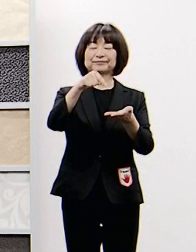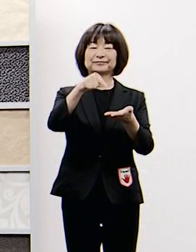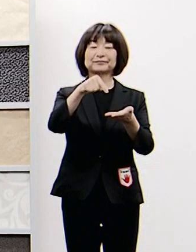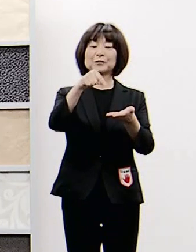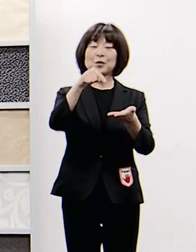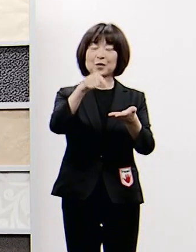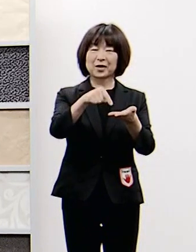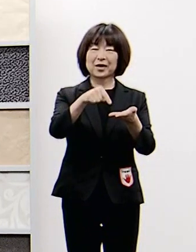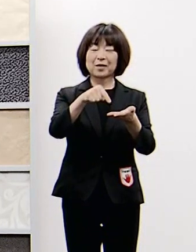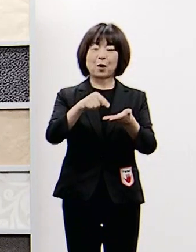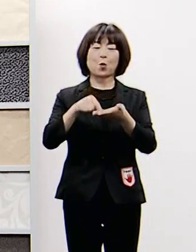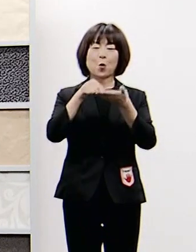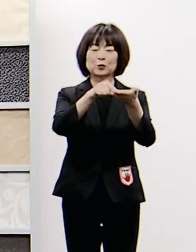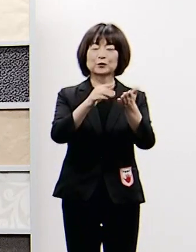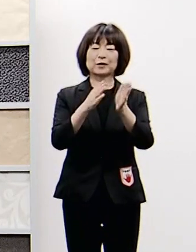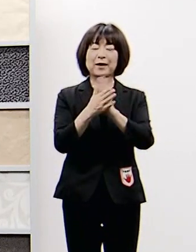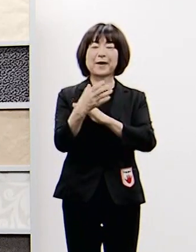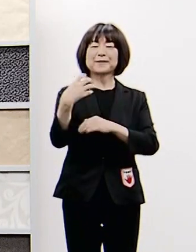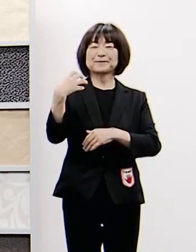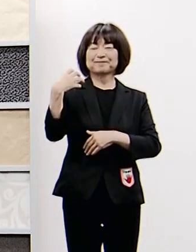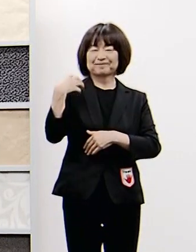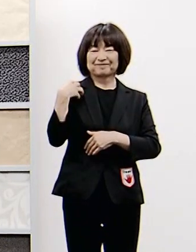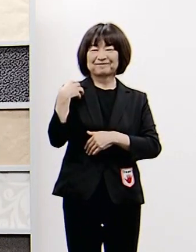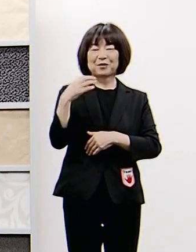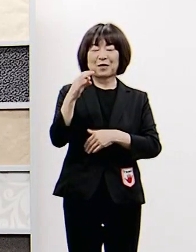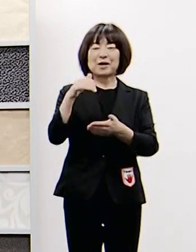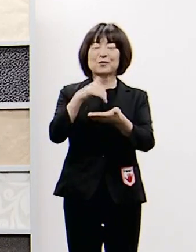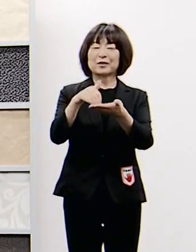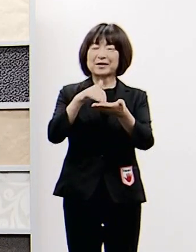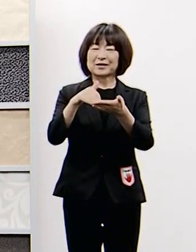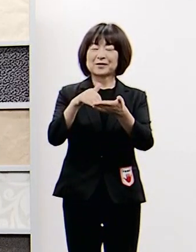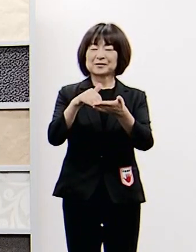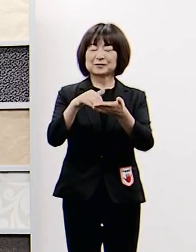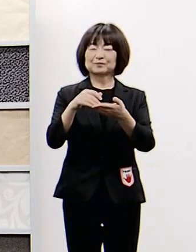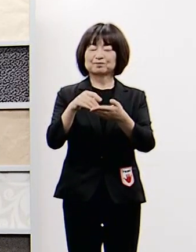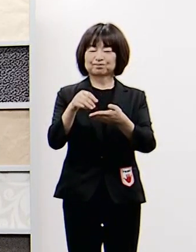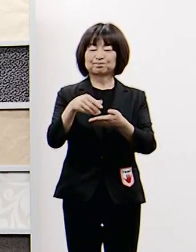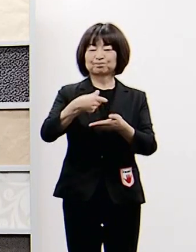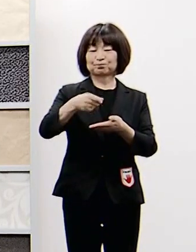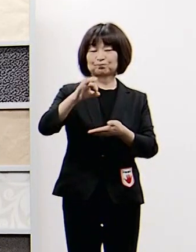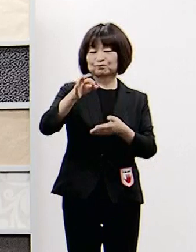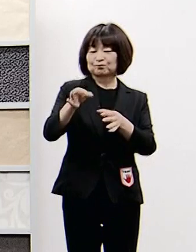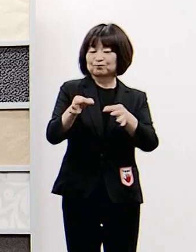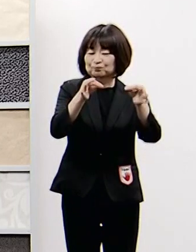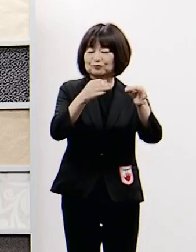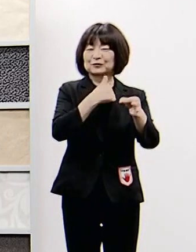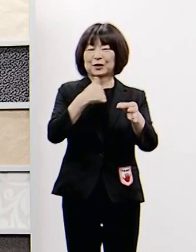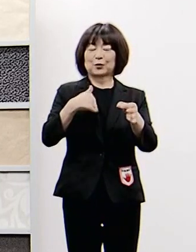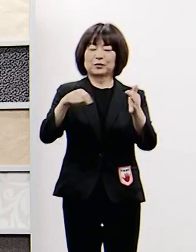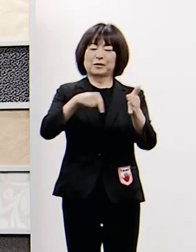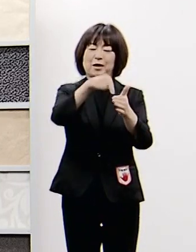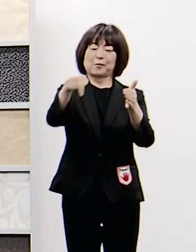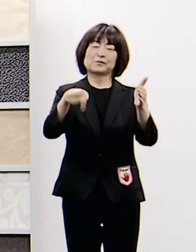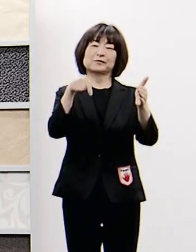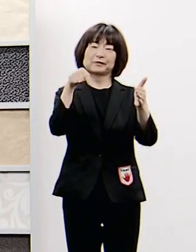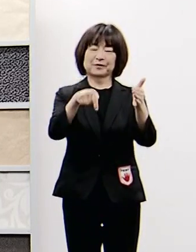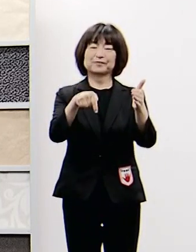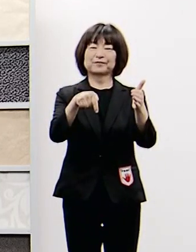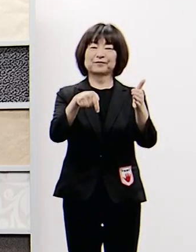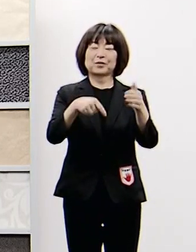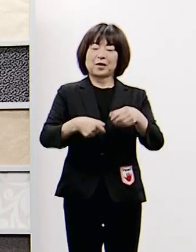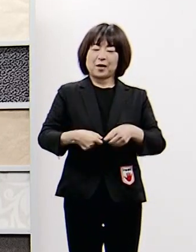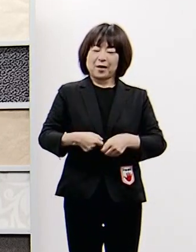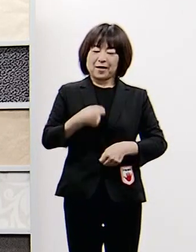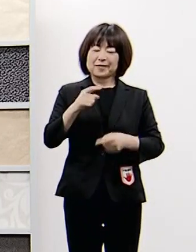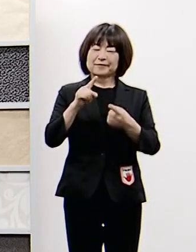帰属すべきものこういうですねあの大きなある意味今後のですね適正な